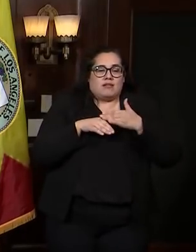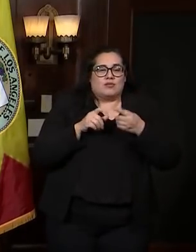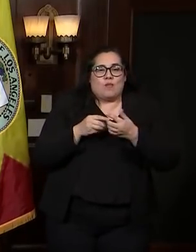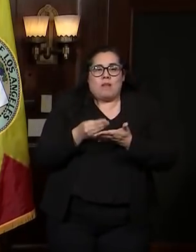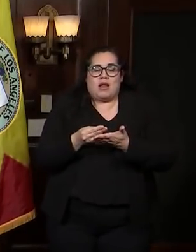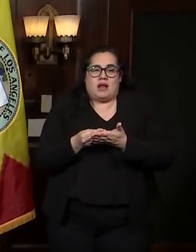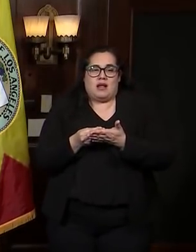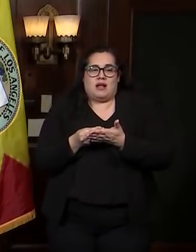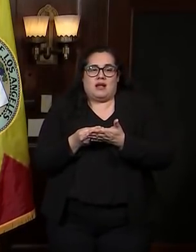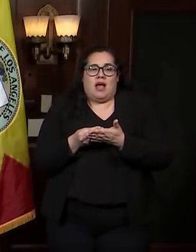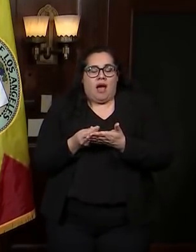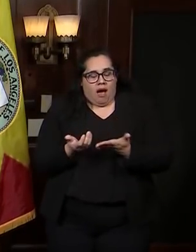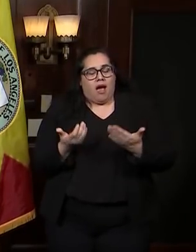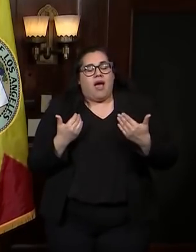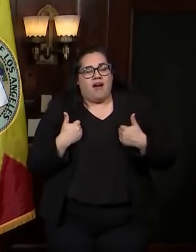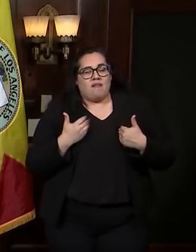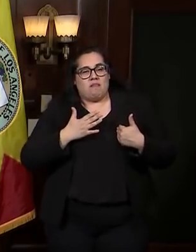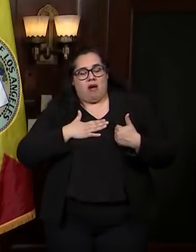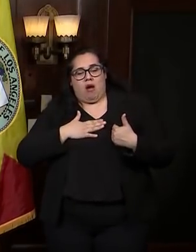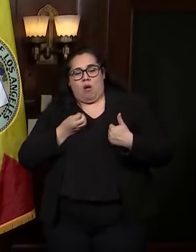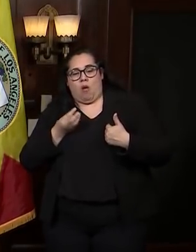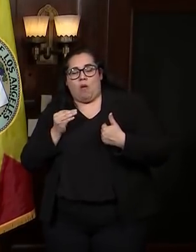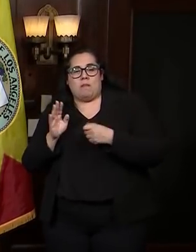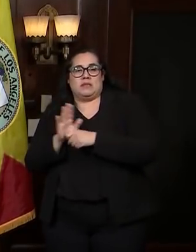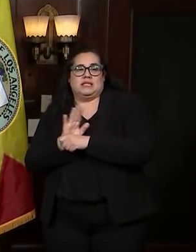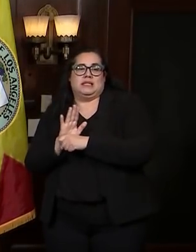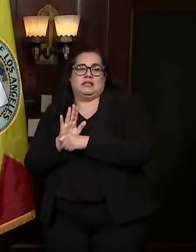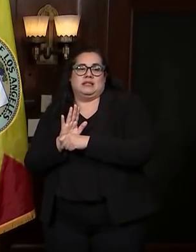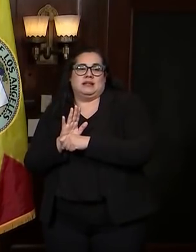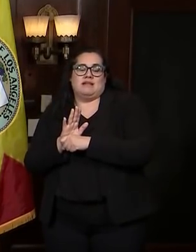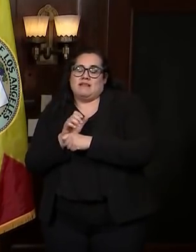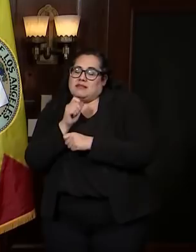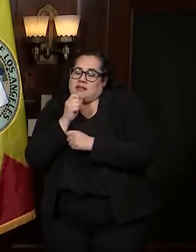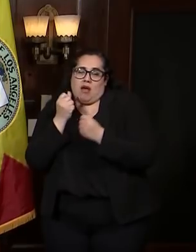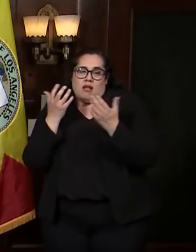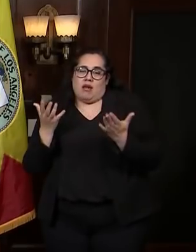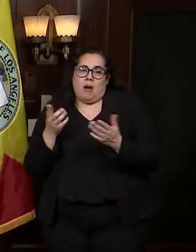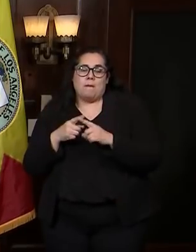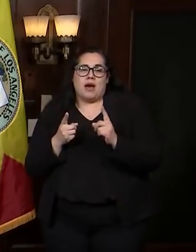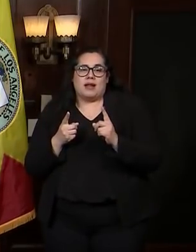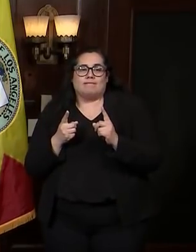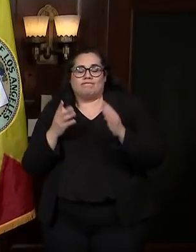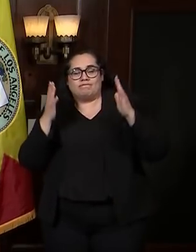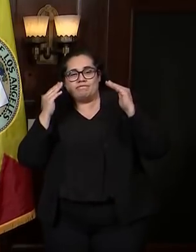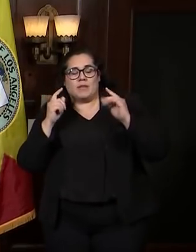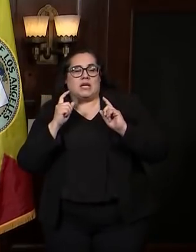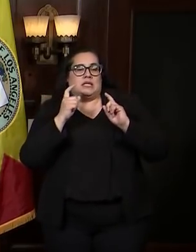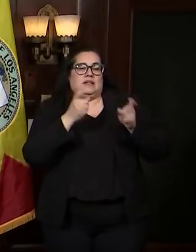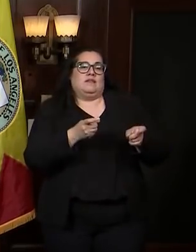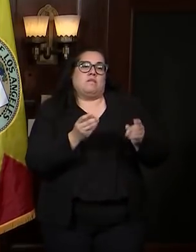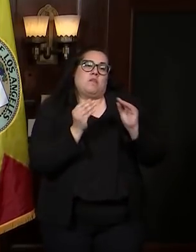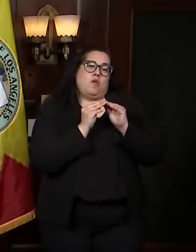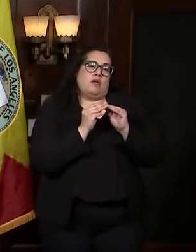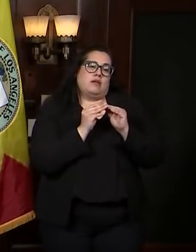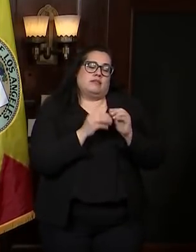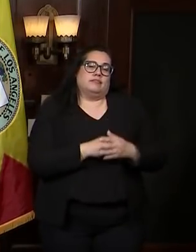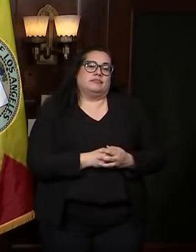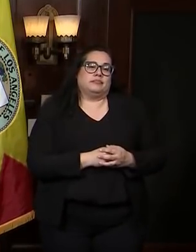dinero. Yo tengo mi propia empresa, no es mucho, pero espero poder donar